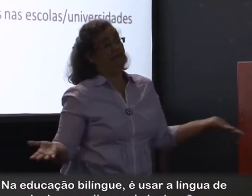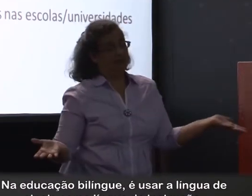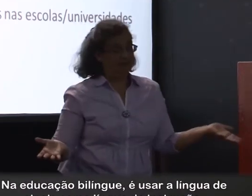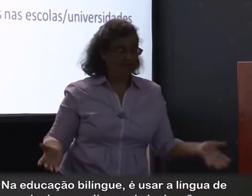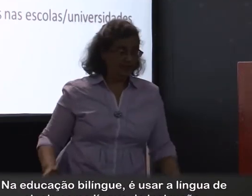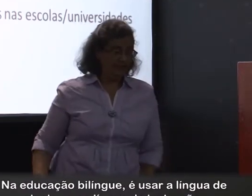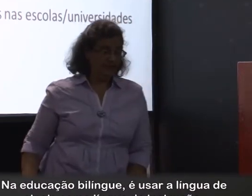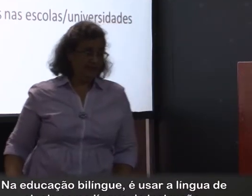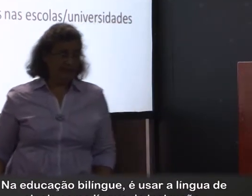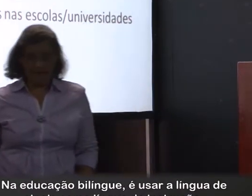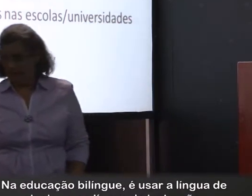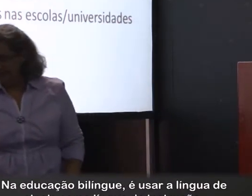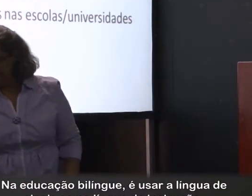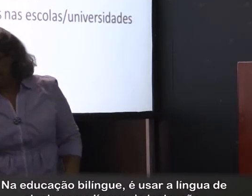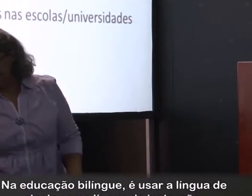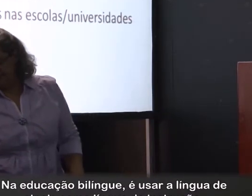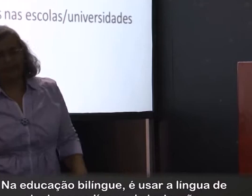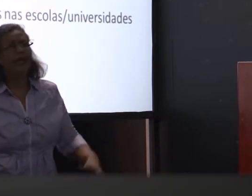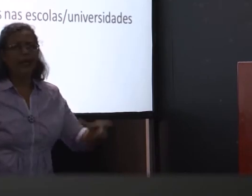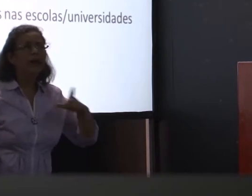a língua de sinais como língua de instrução.